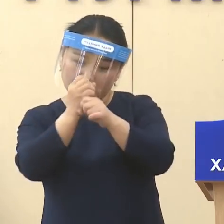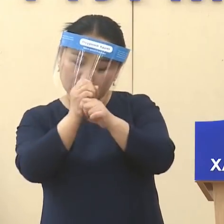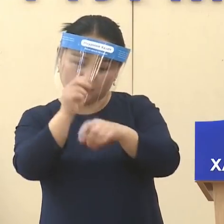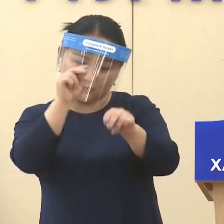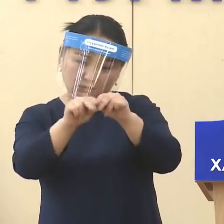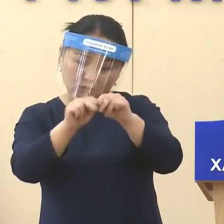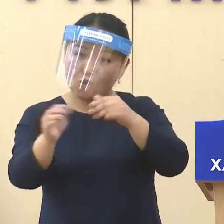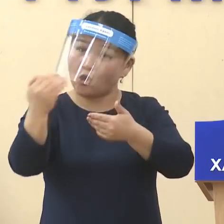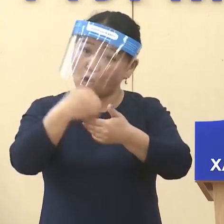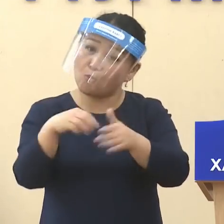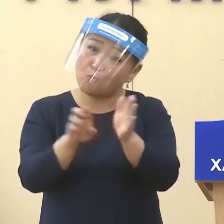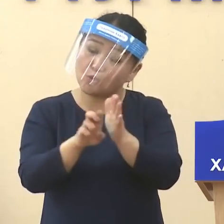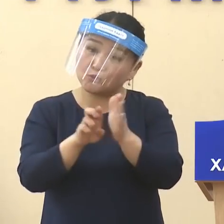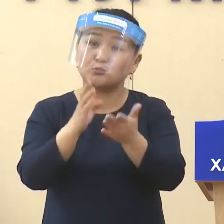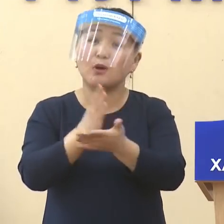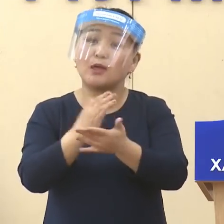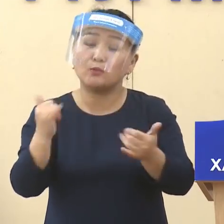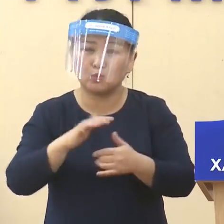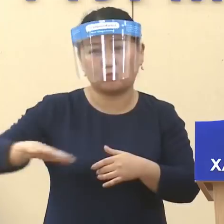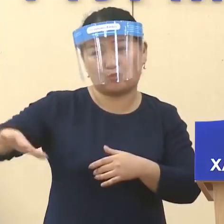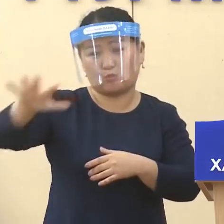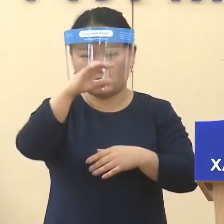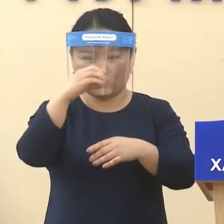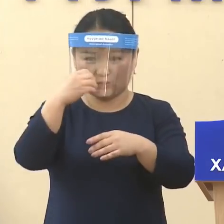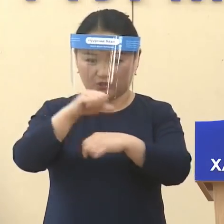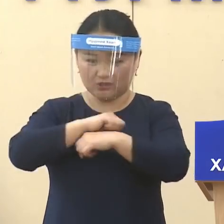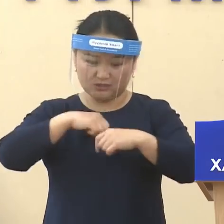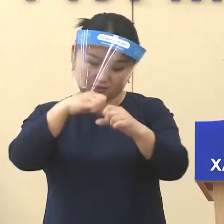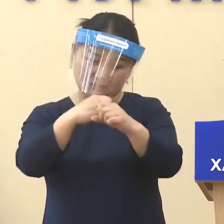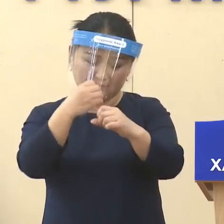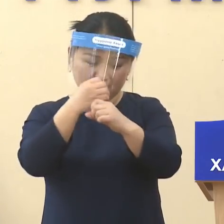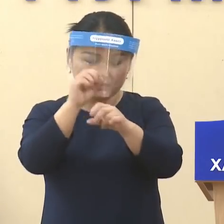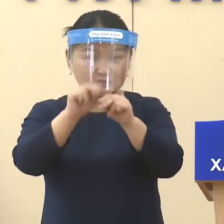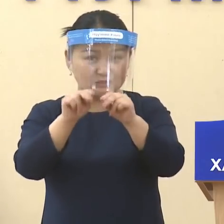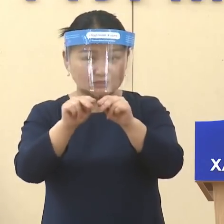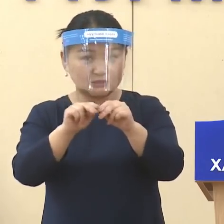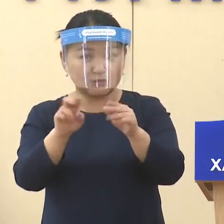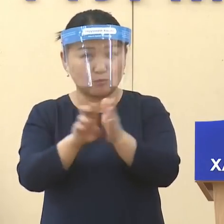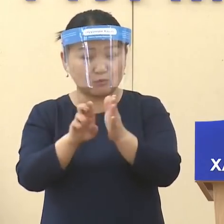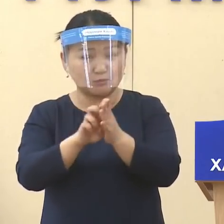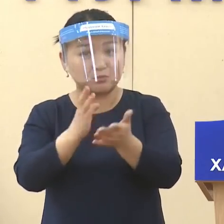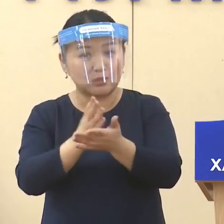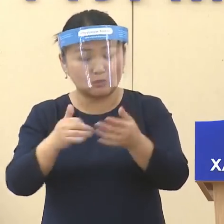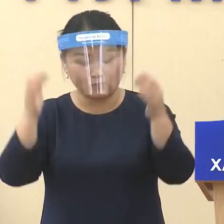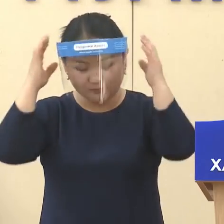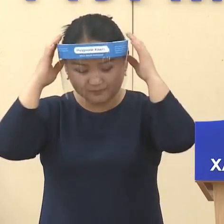Маш хурдтай бүхний ажилд болох шийдэл гэж байна.